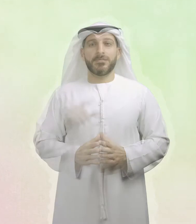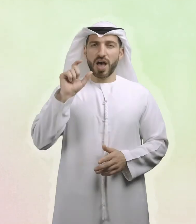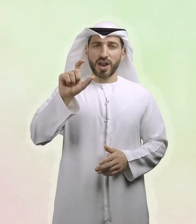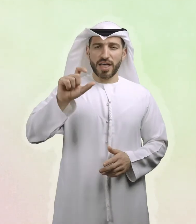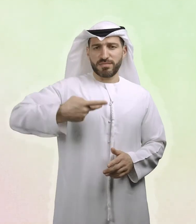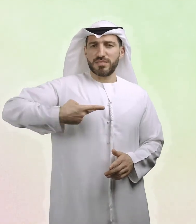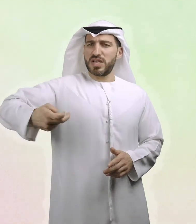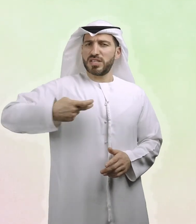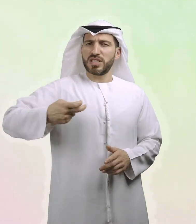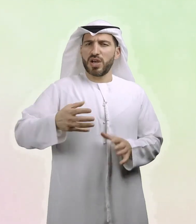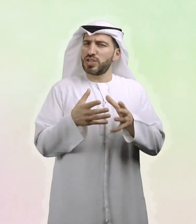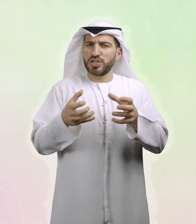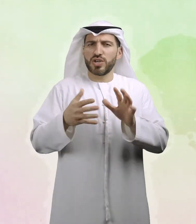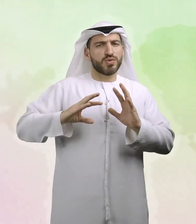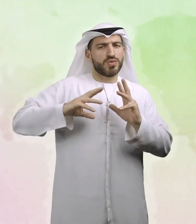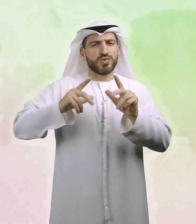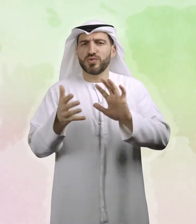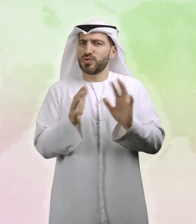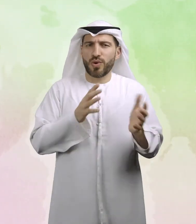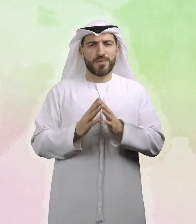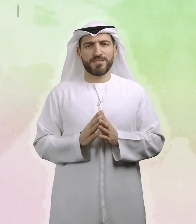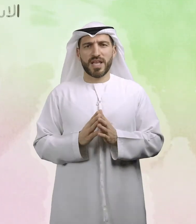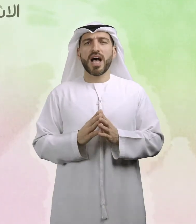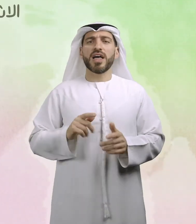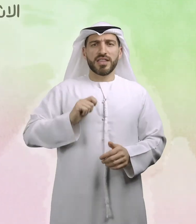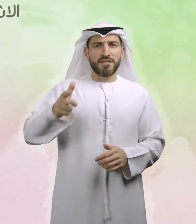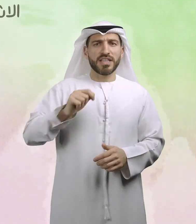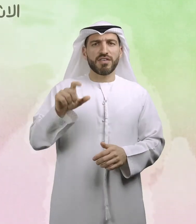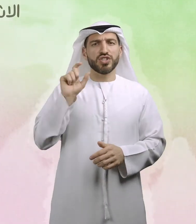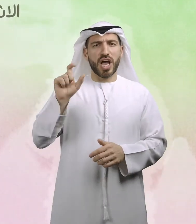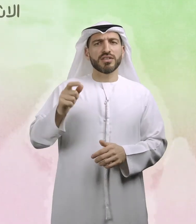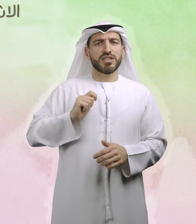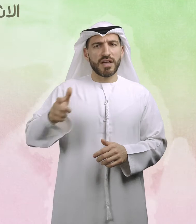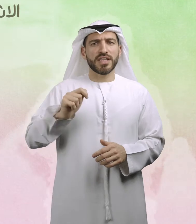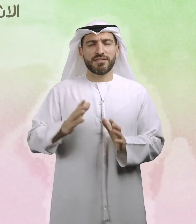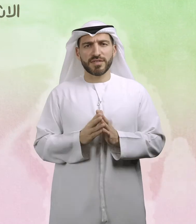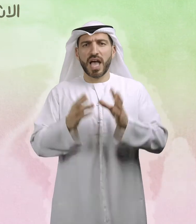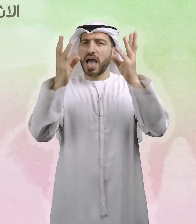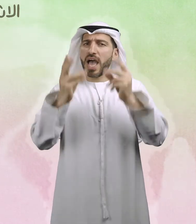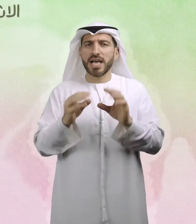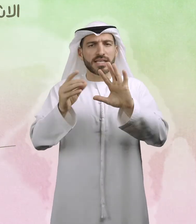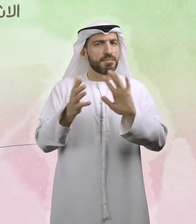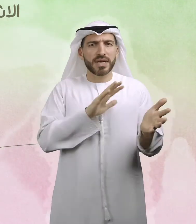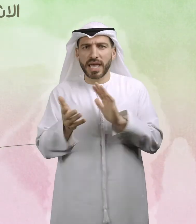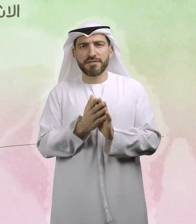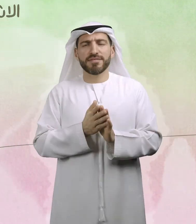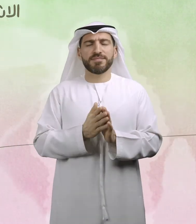الراتب الخاضع للاستقطاع هو الراتب الذي تسدد عنه الاشتراكات التقاعدية ويحسب على أساس المعاش